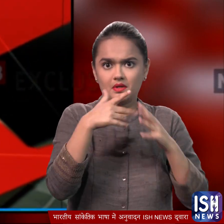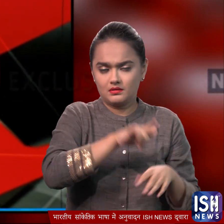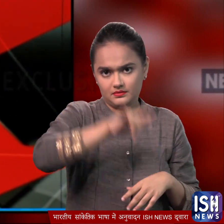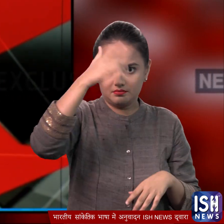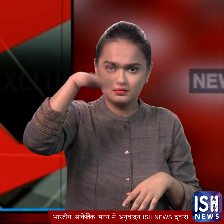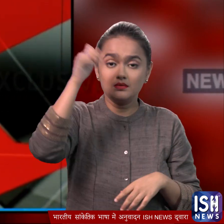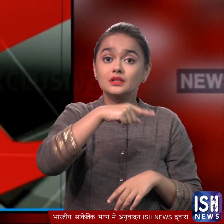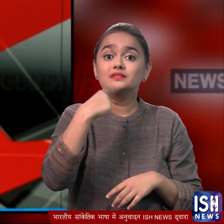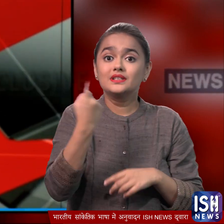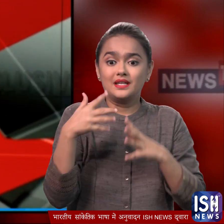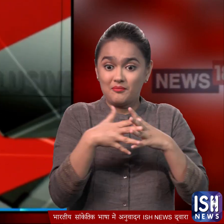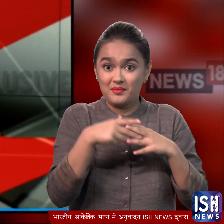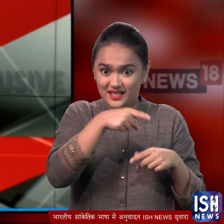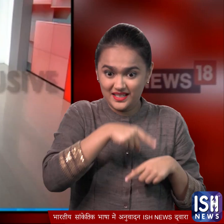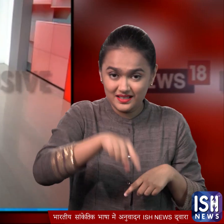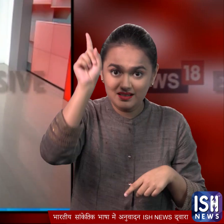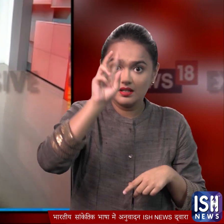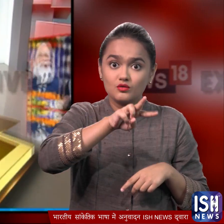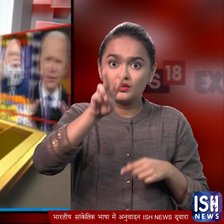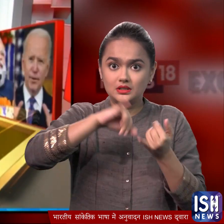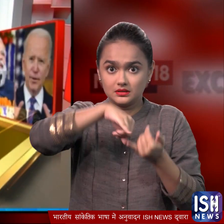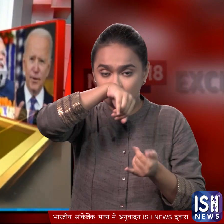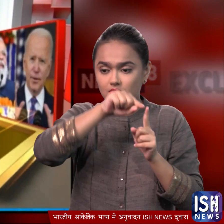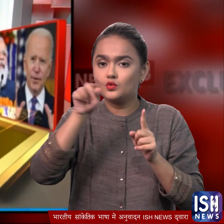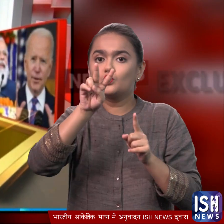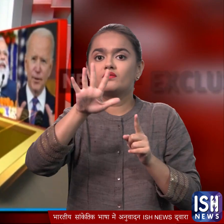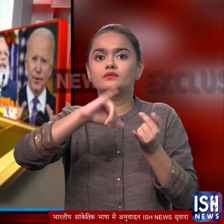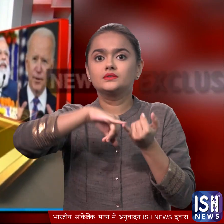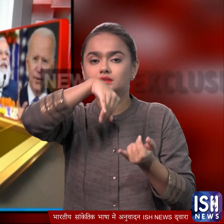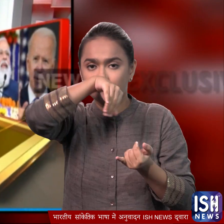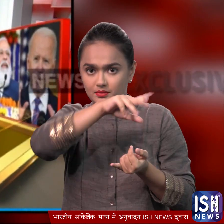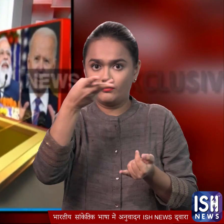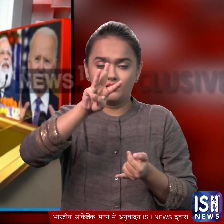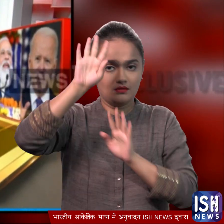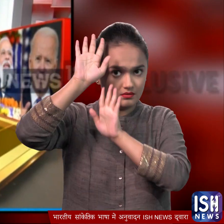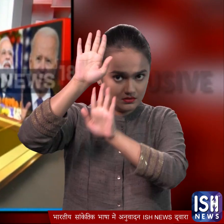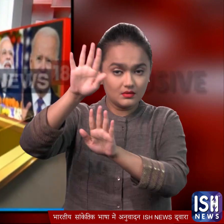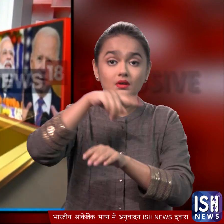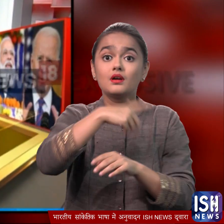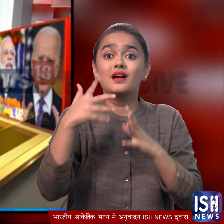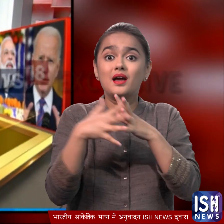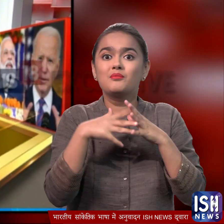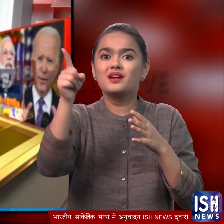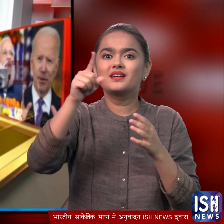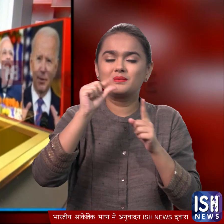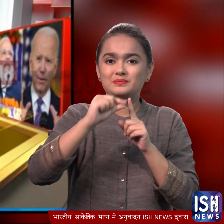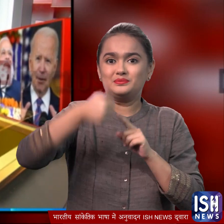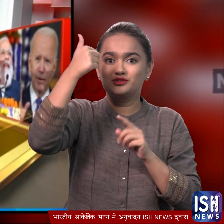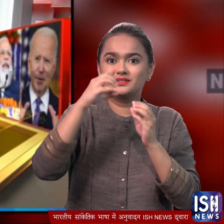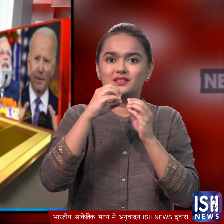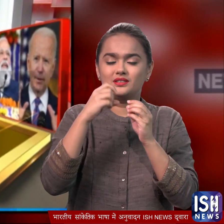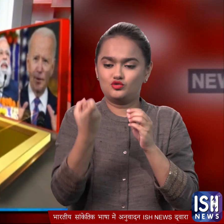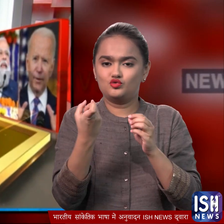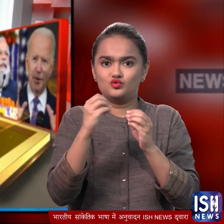होंगे। न्यूज 18 के संदीप बोल की रिपोर्ट है कि पीएम का अमेरिका का यह दौरा 22 सितंबर से 25 सितंबर तक होगा। अपने इस दौरे पर वो अमेरिका